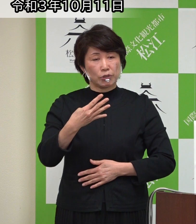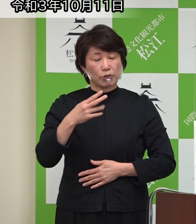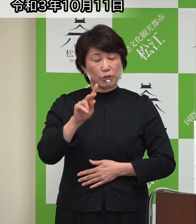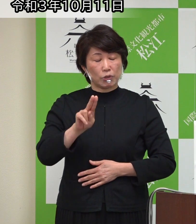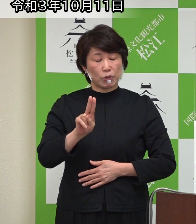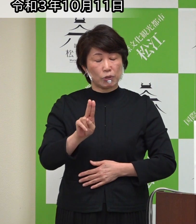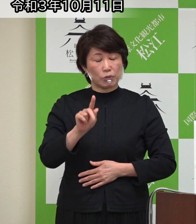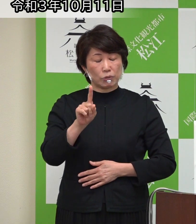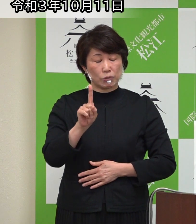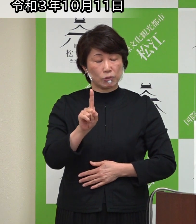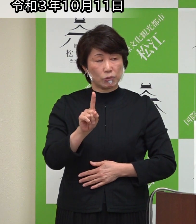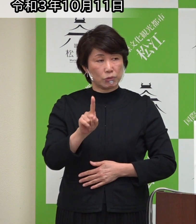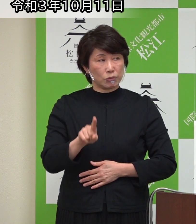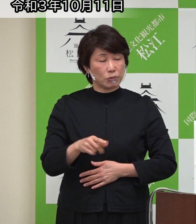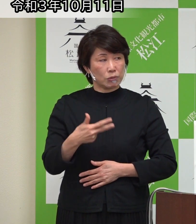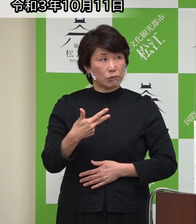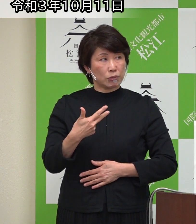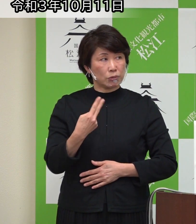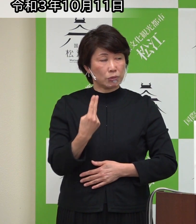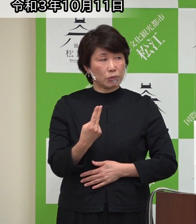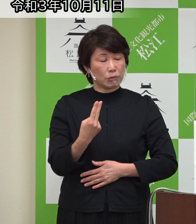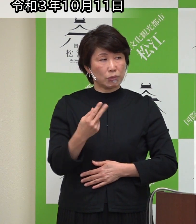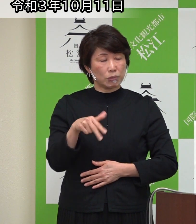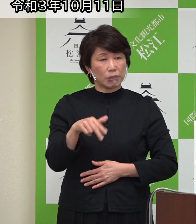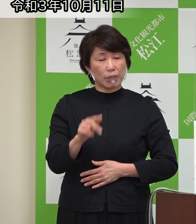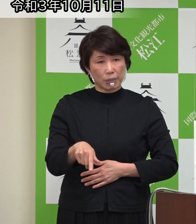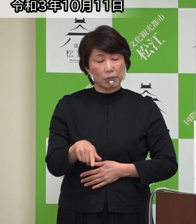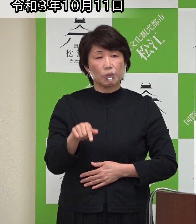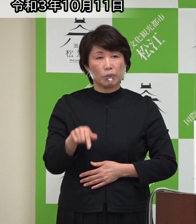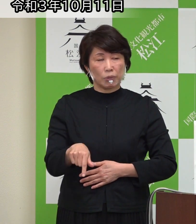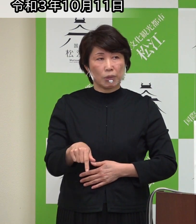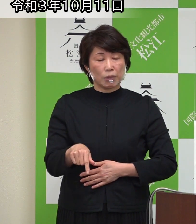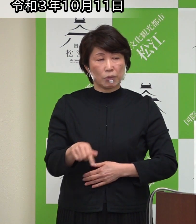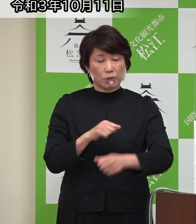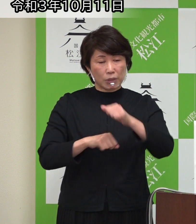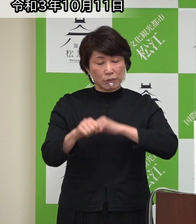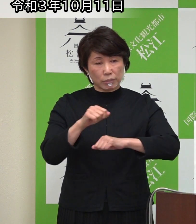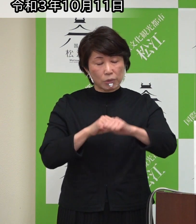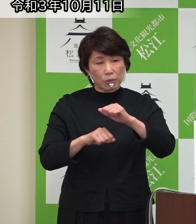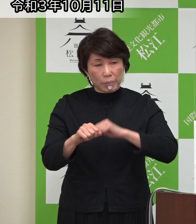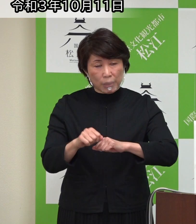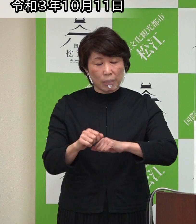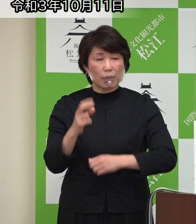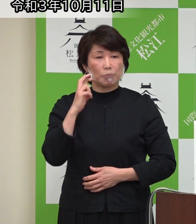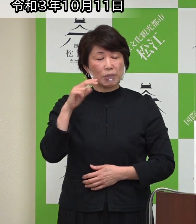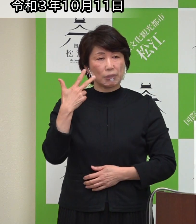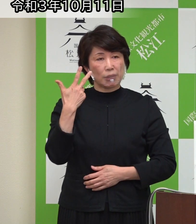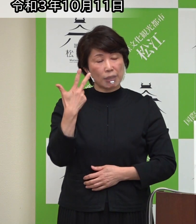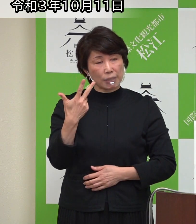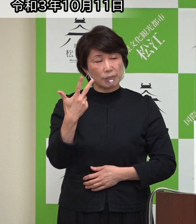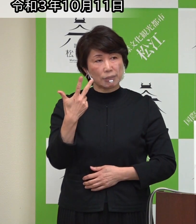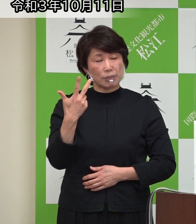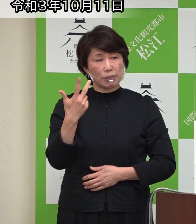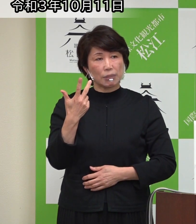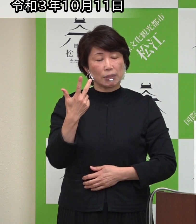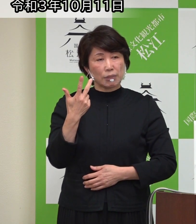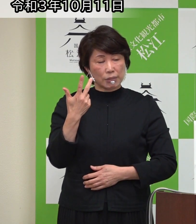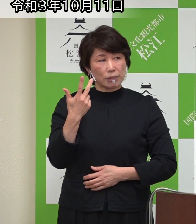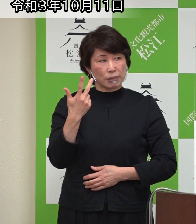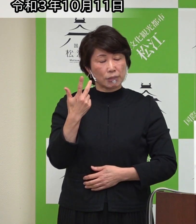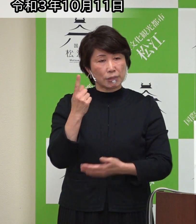っておられるのか、そういったところを教えてもらえますでしょうか。 はい、松江市独自の取り組みとして今回拡充させていただくこととしております